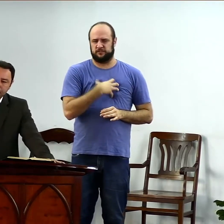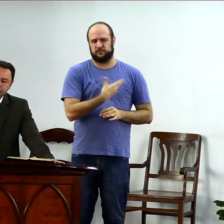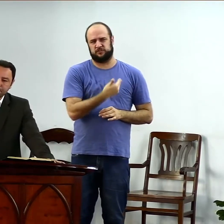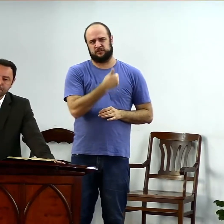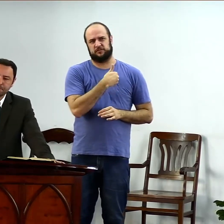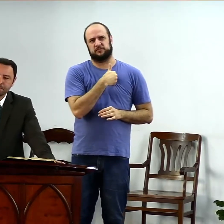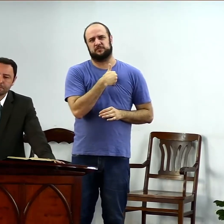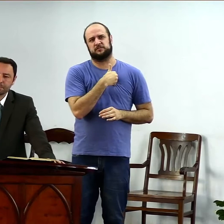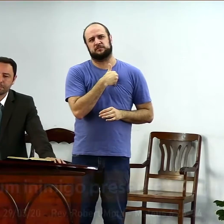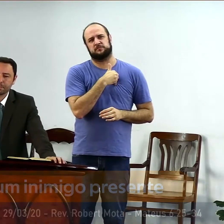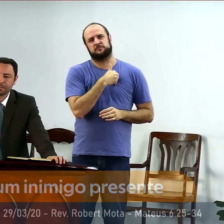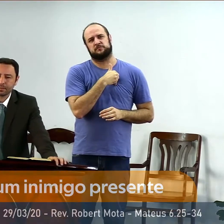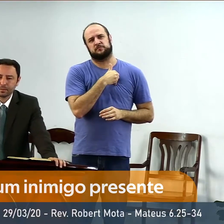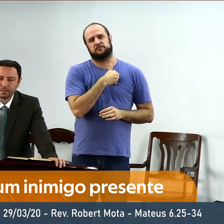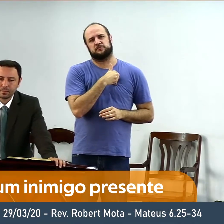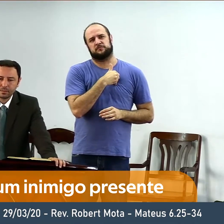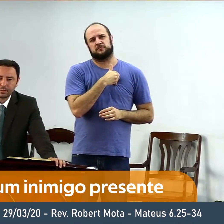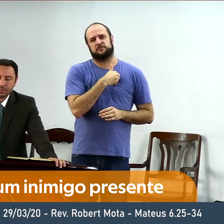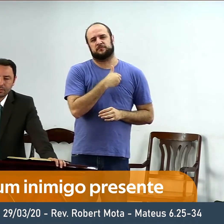você.